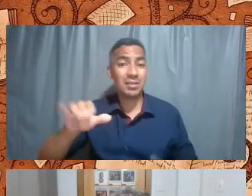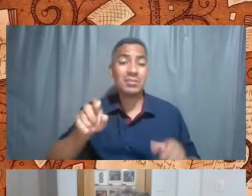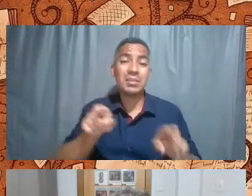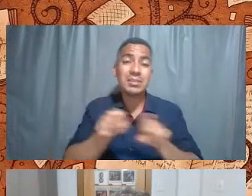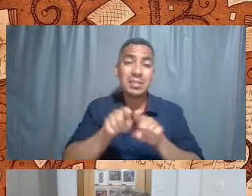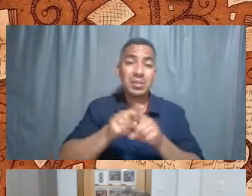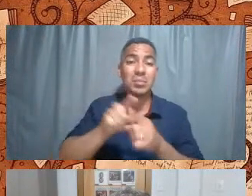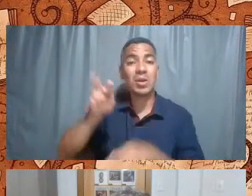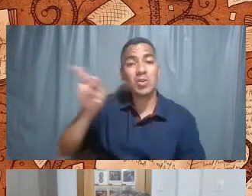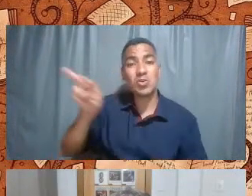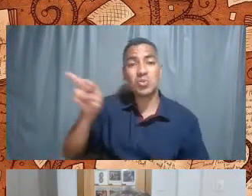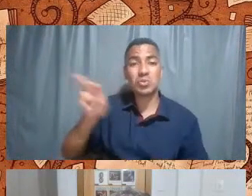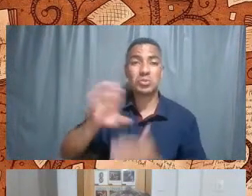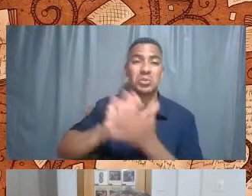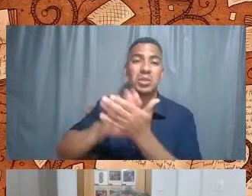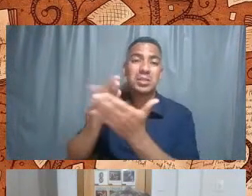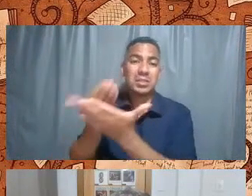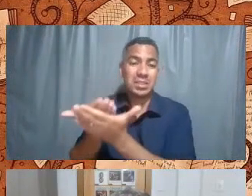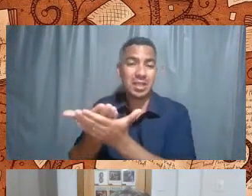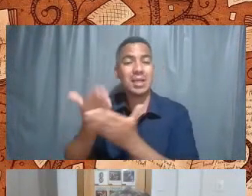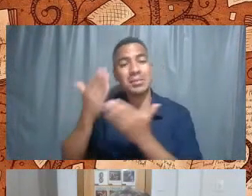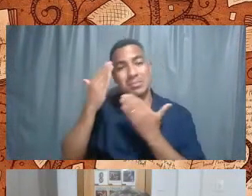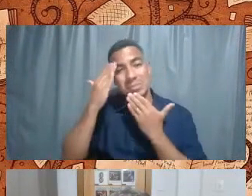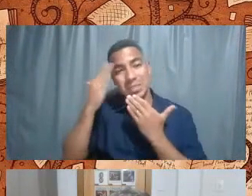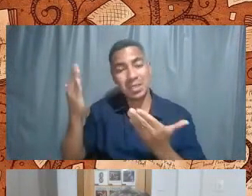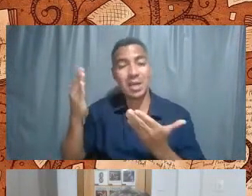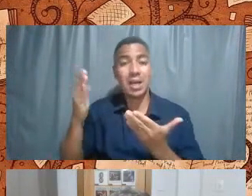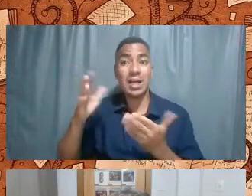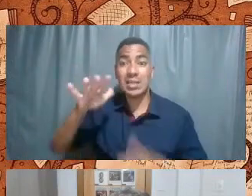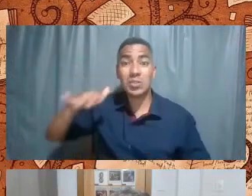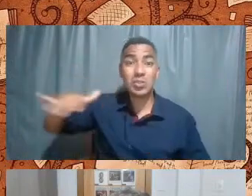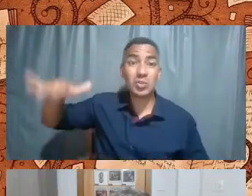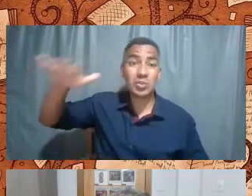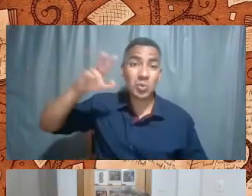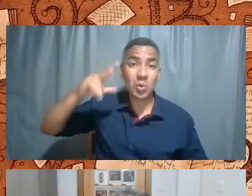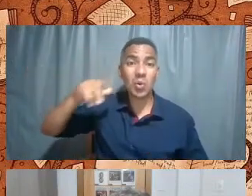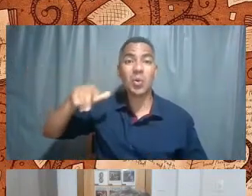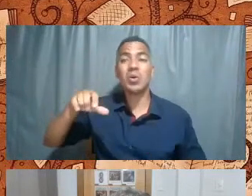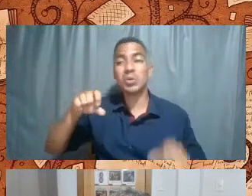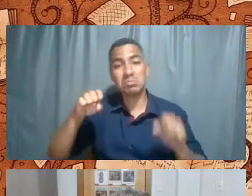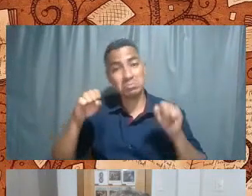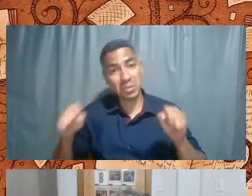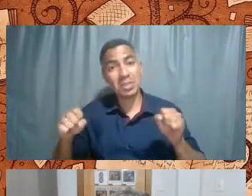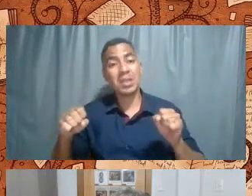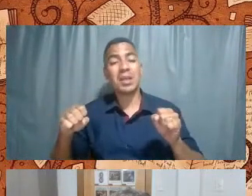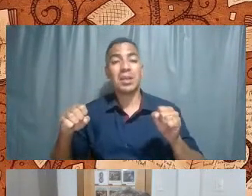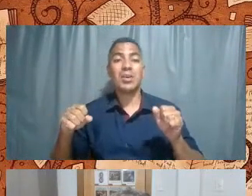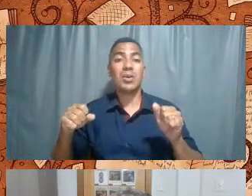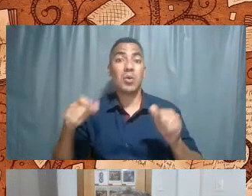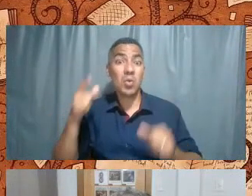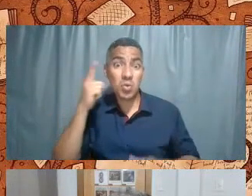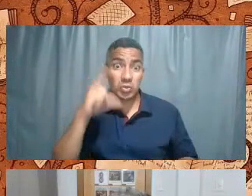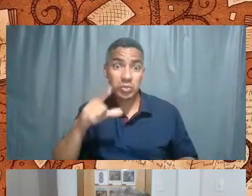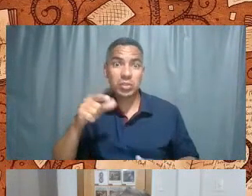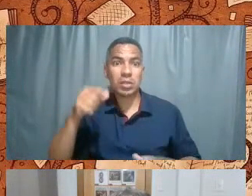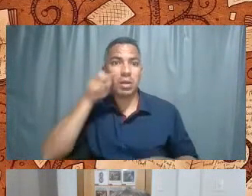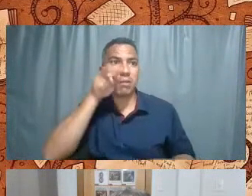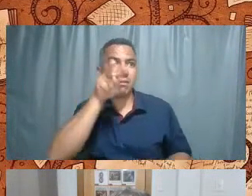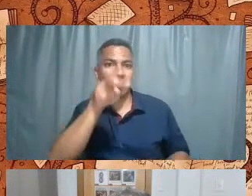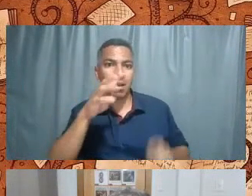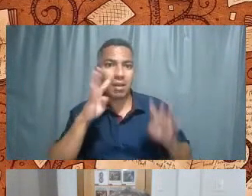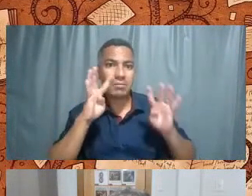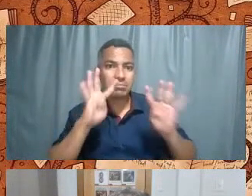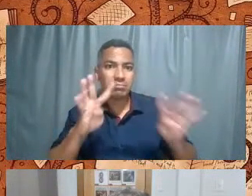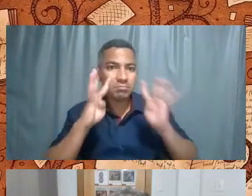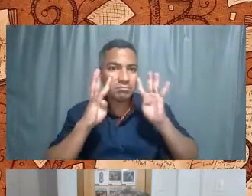a todos, né, que puderam e tiveram a chance de participar desse evento que